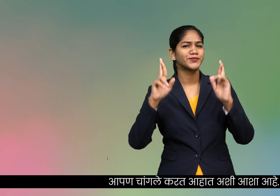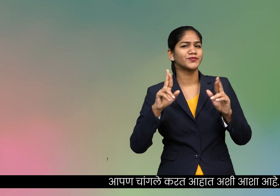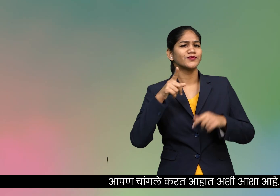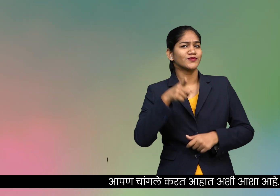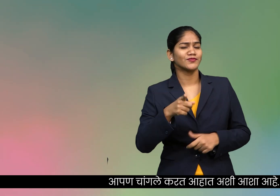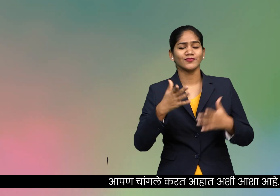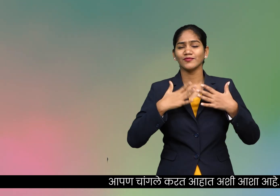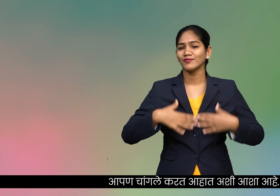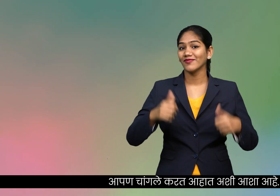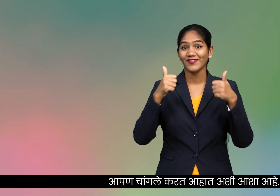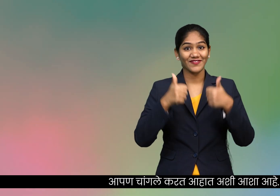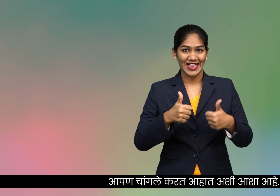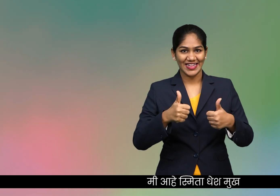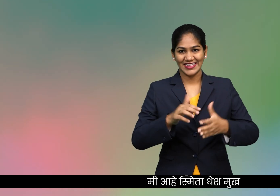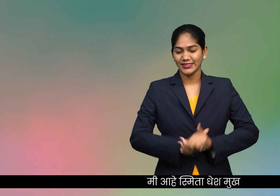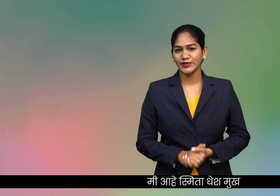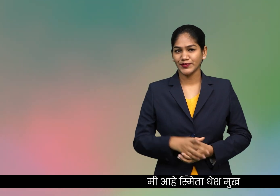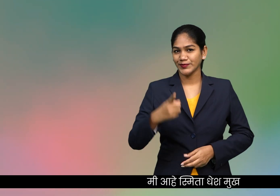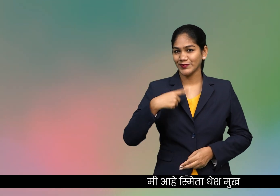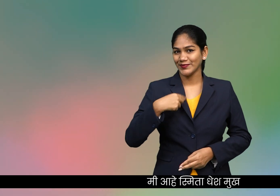चांगले करत आहात अशी आशा आहे. मी आहे स्मिता देशमुख.